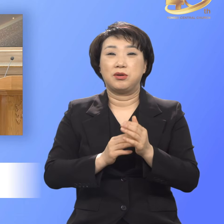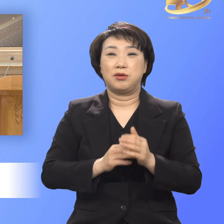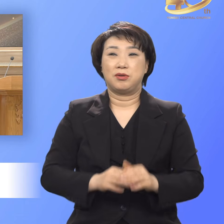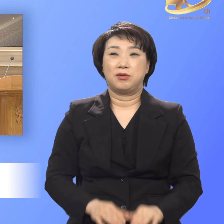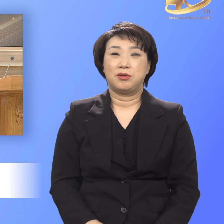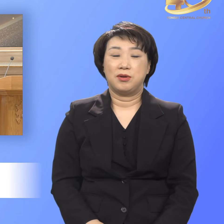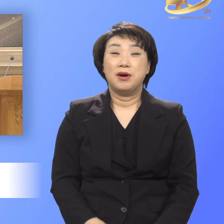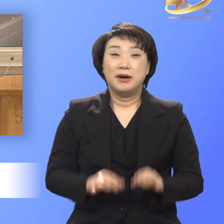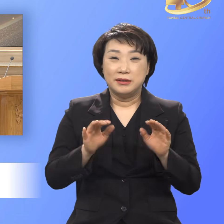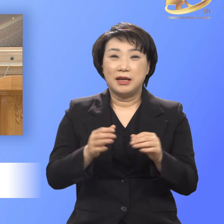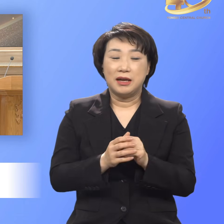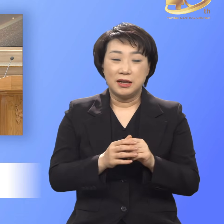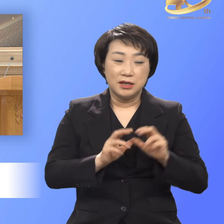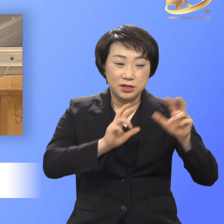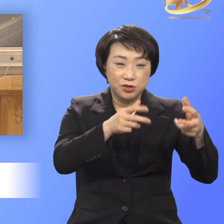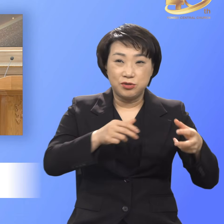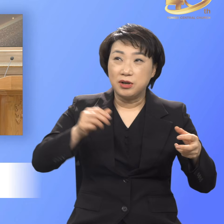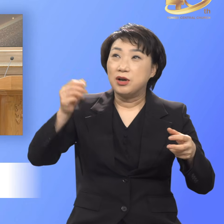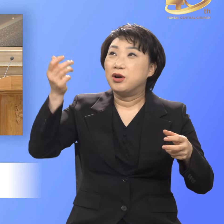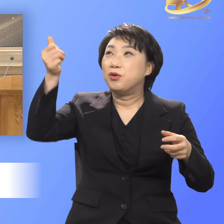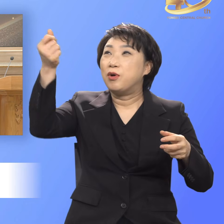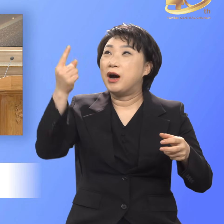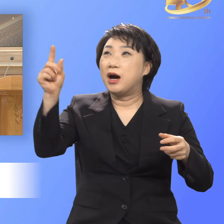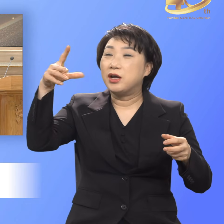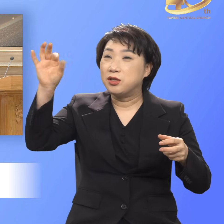멀거든. 가장 가까울 때는